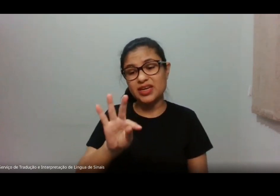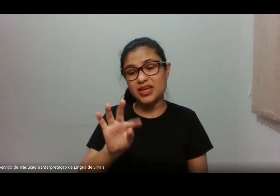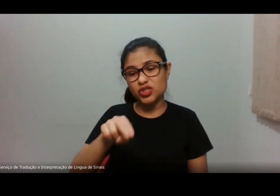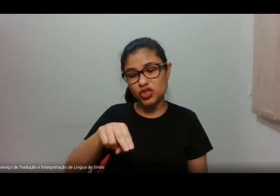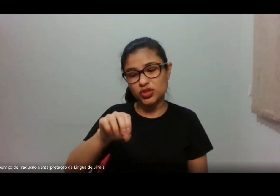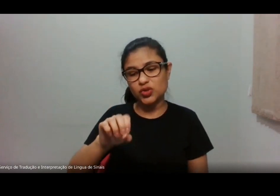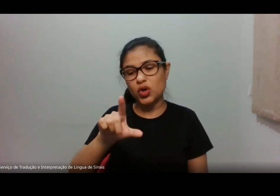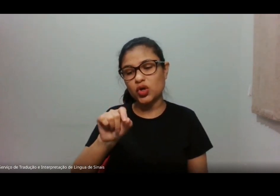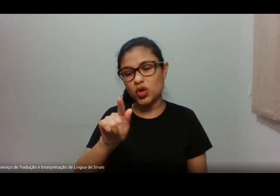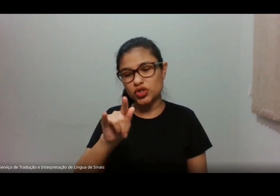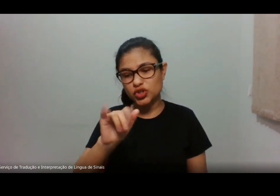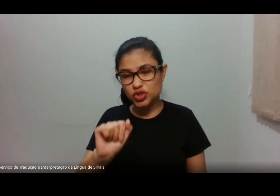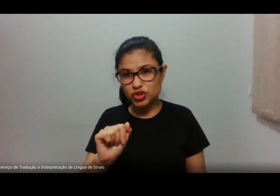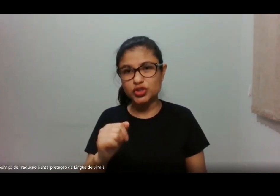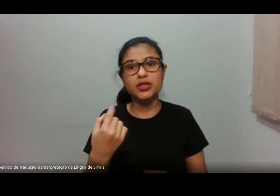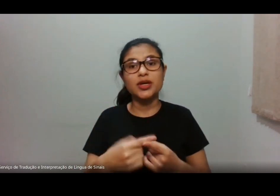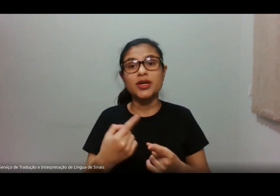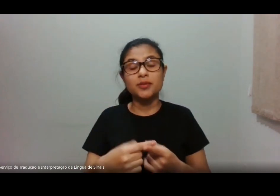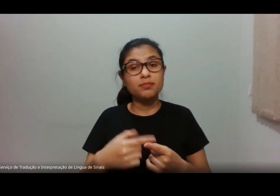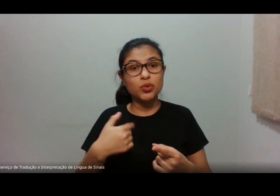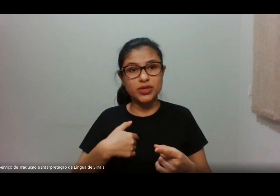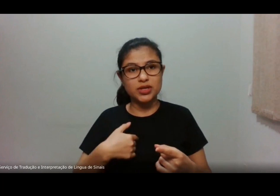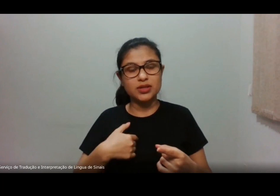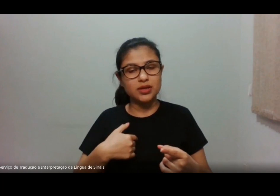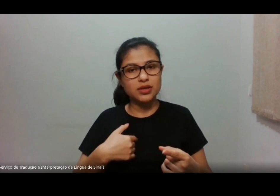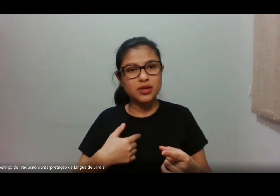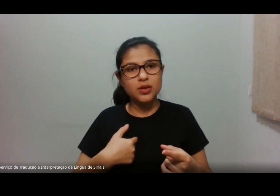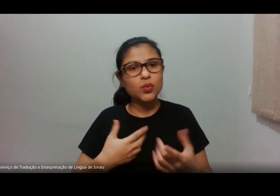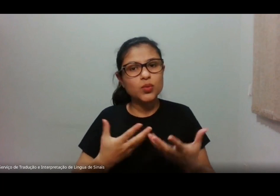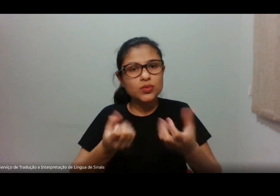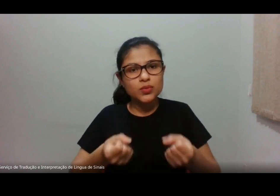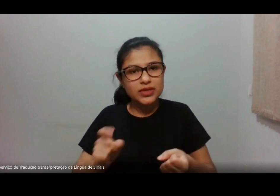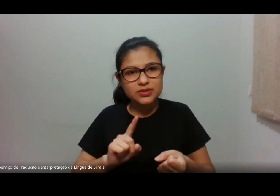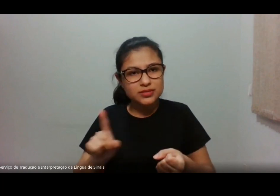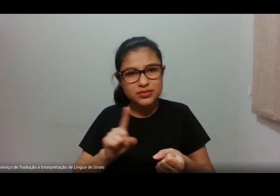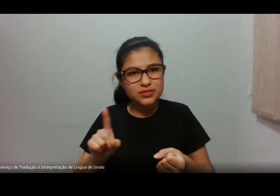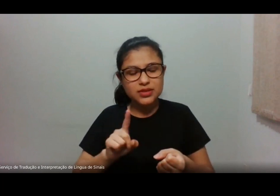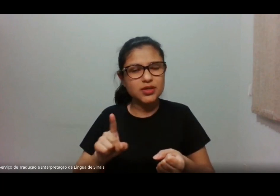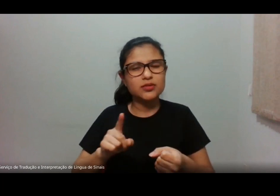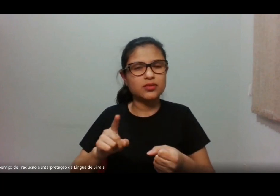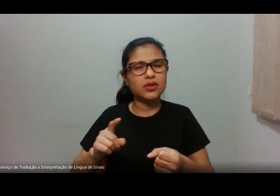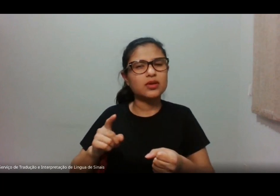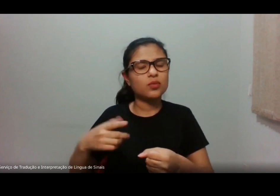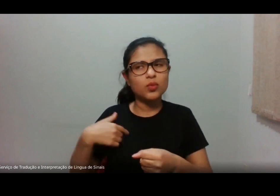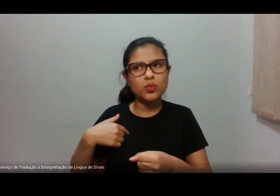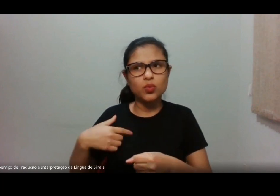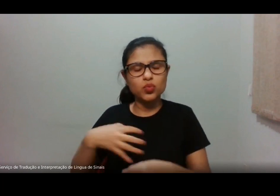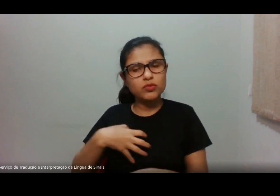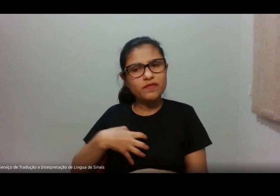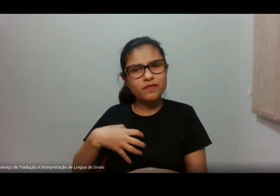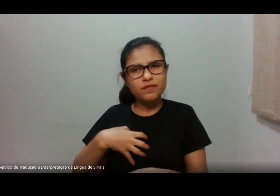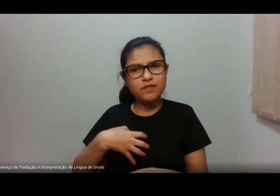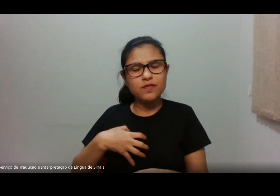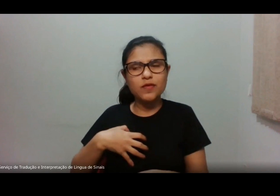etnologia por uma recusa profunda do ponto de vista escolástico, princípio de uma elevação